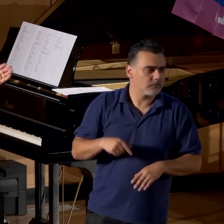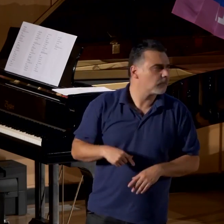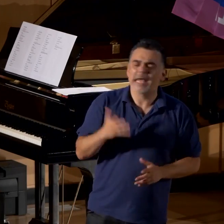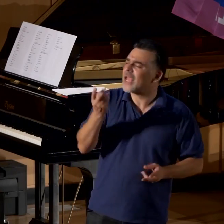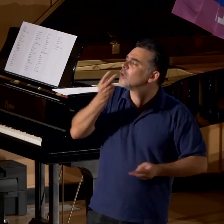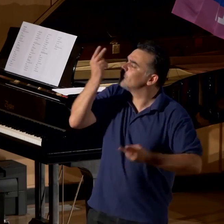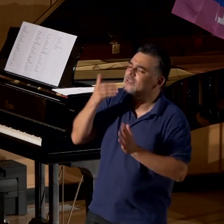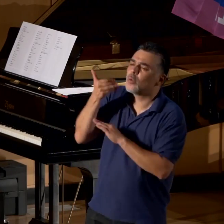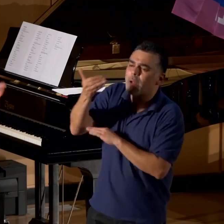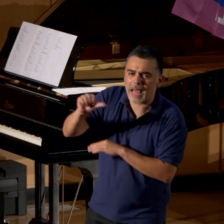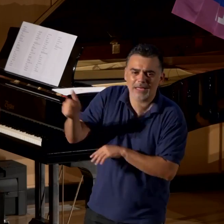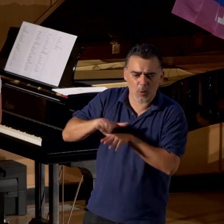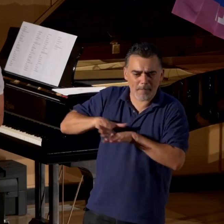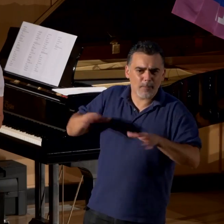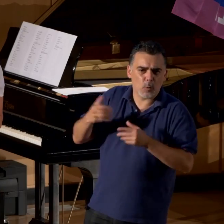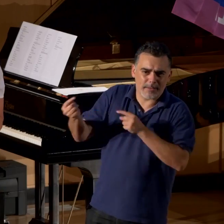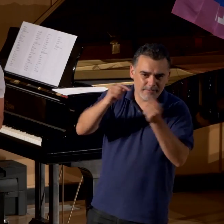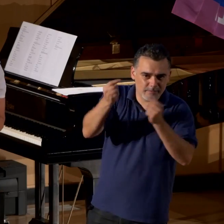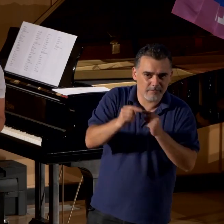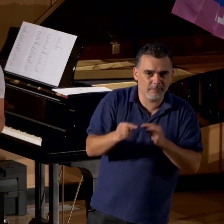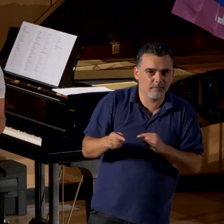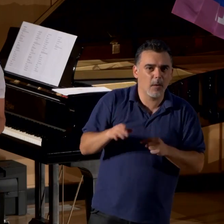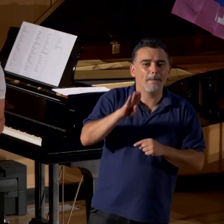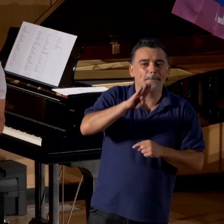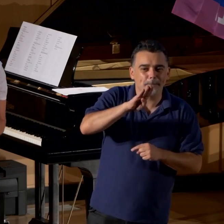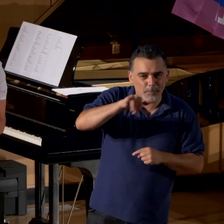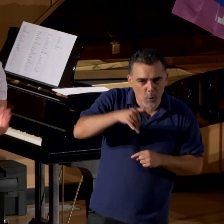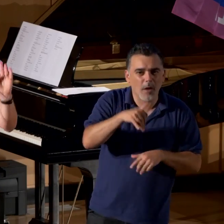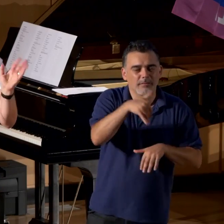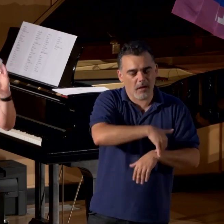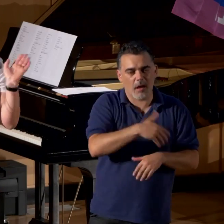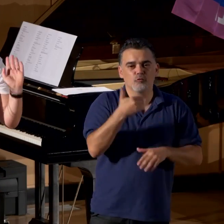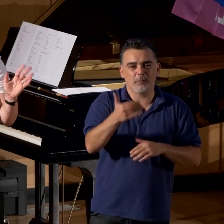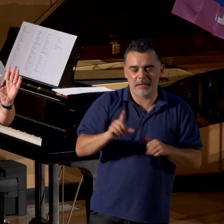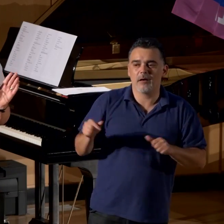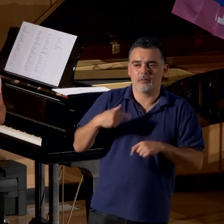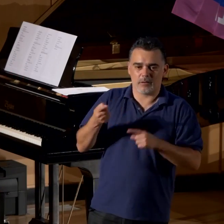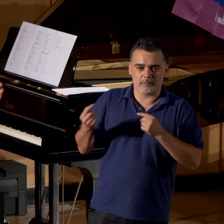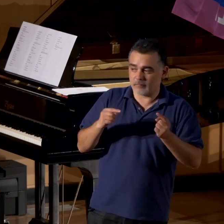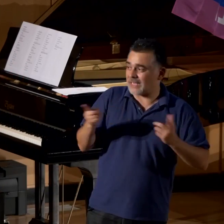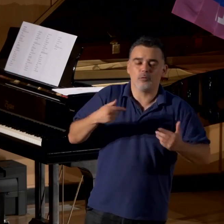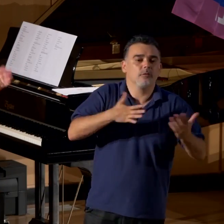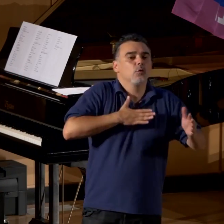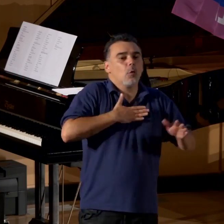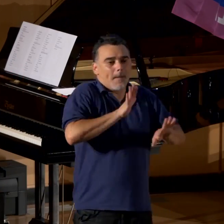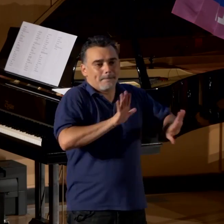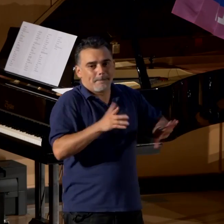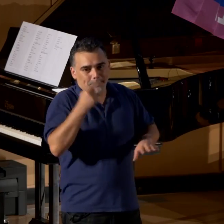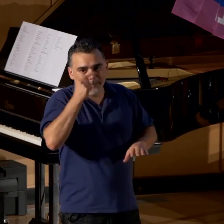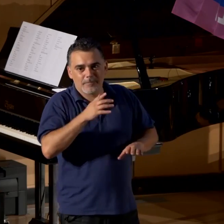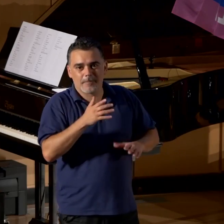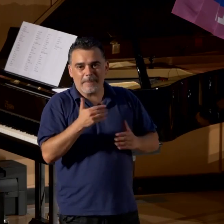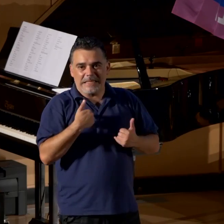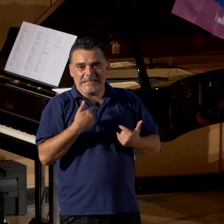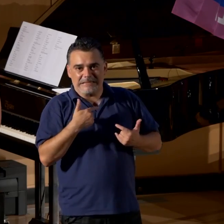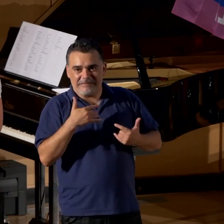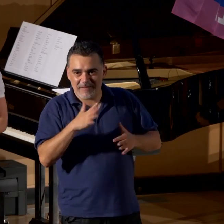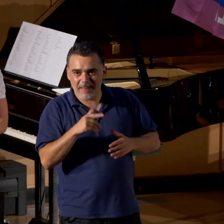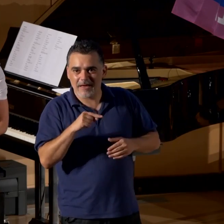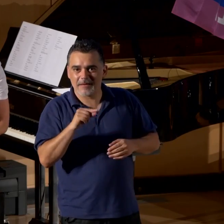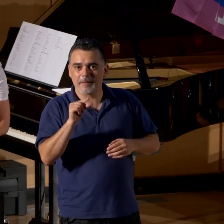gleich auf der Bühne noch darüber. Also, der Björn wird auf der Bühne sein, wenn wir talken dazu. Super, genau. Also soweit ging es mir erstmal auch nur, und da dürfen wir auch gerne kontrovers